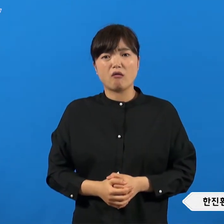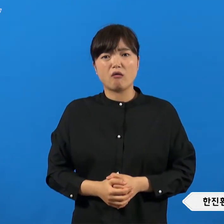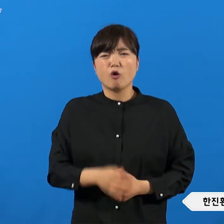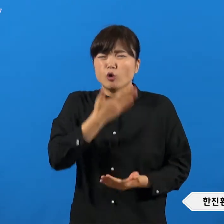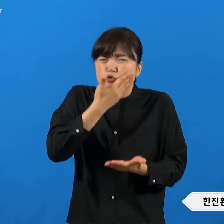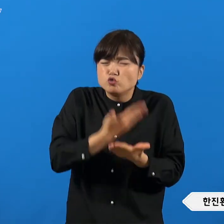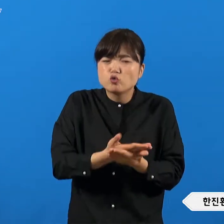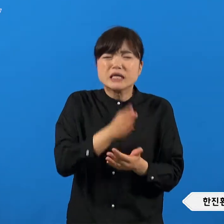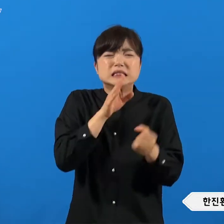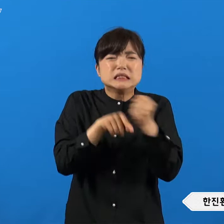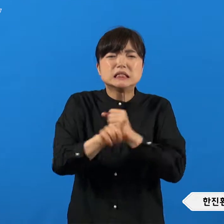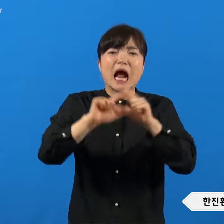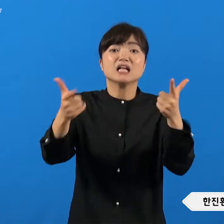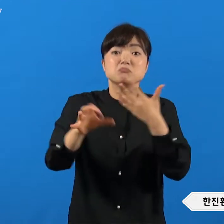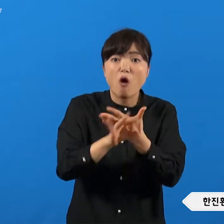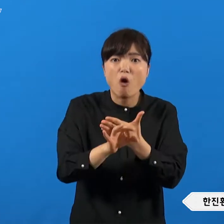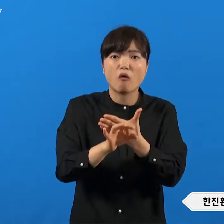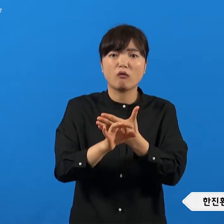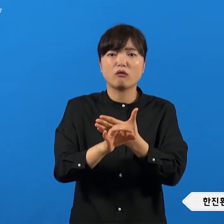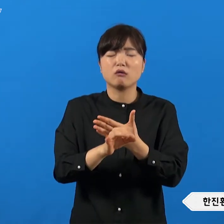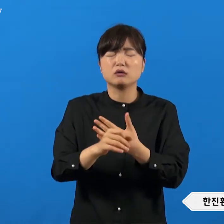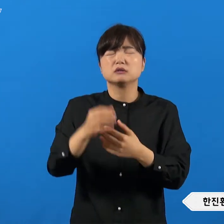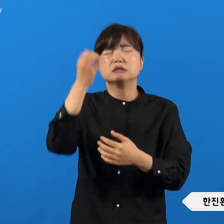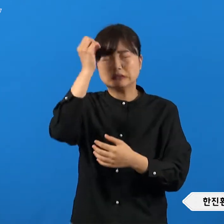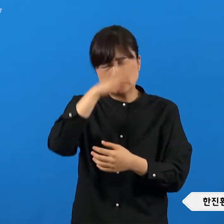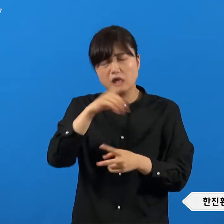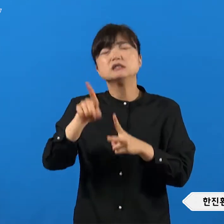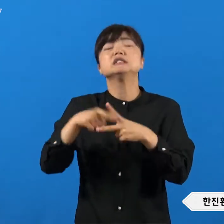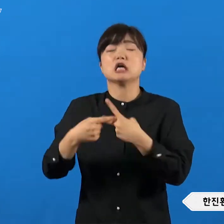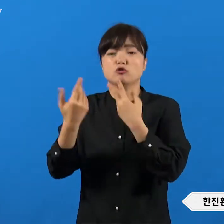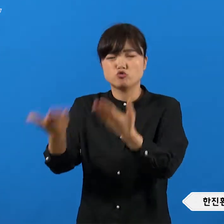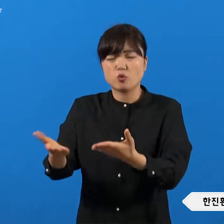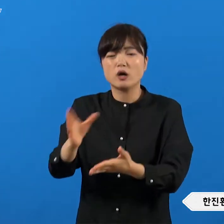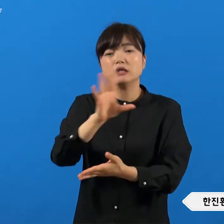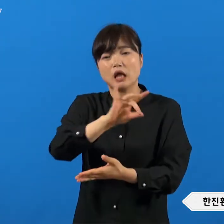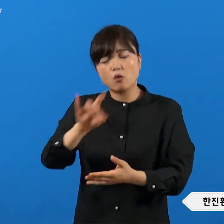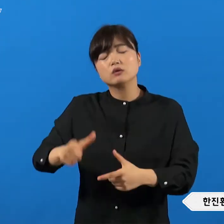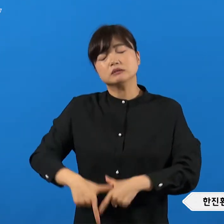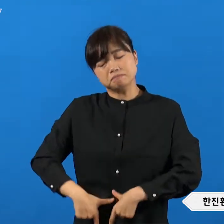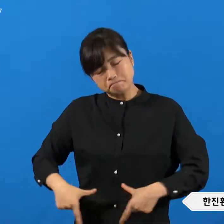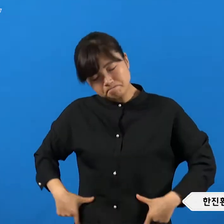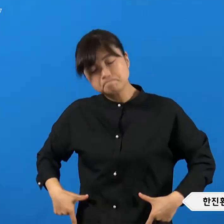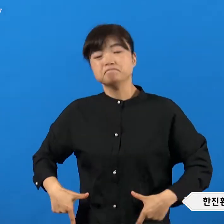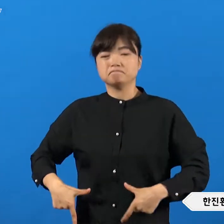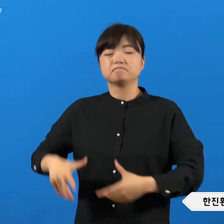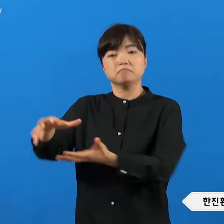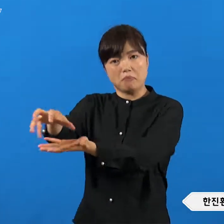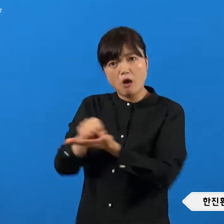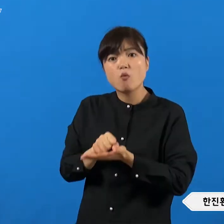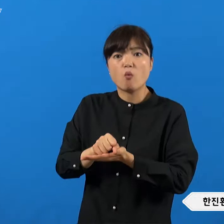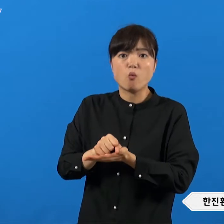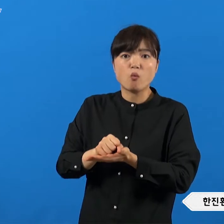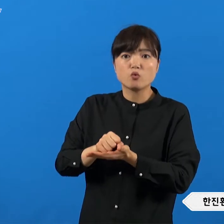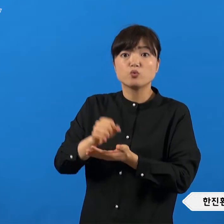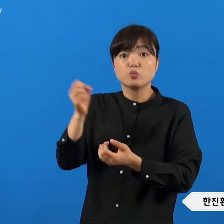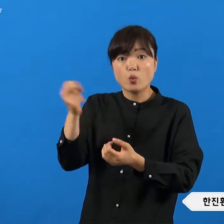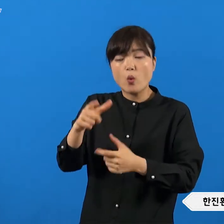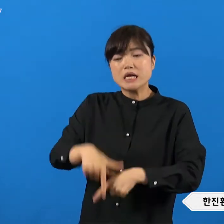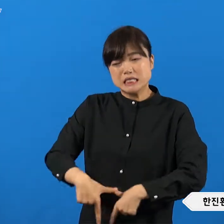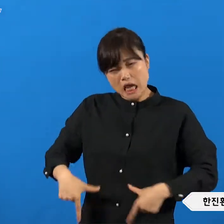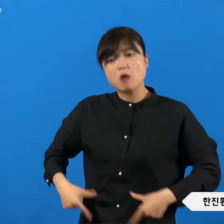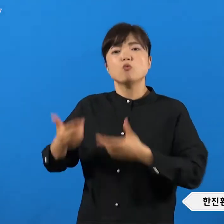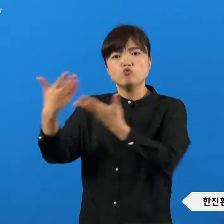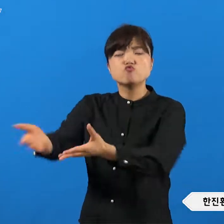죽고 사는 문제 아니면 좀 이해하고 때로는 포용도 하고 때로는 양보도